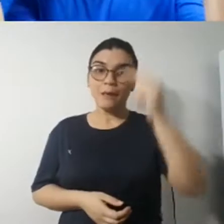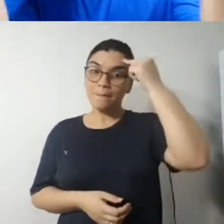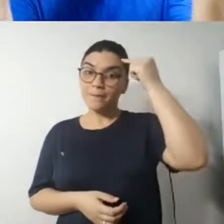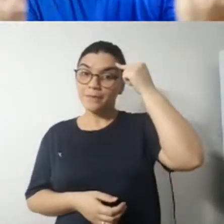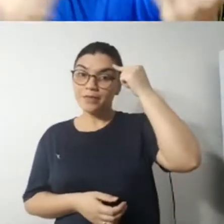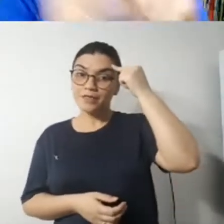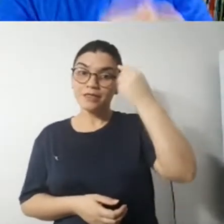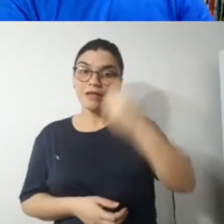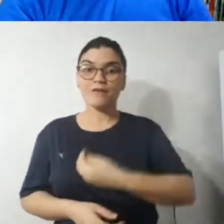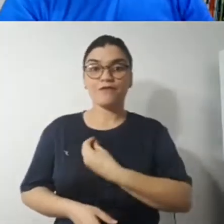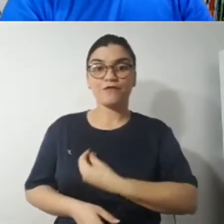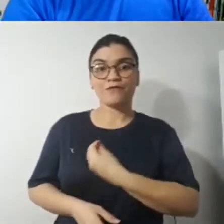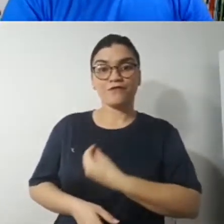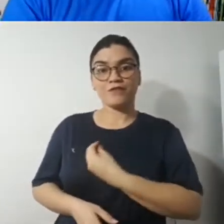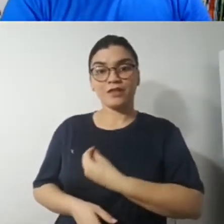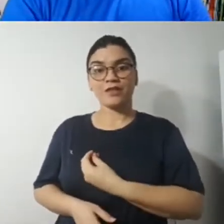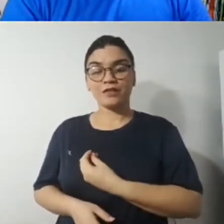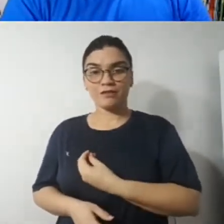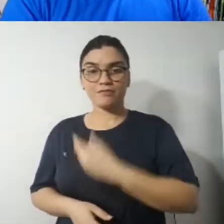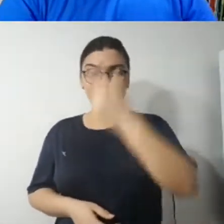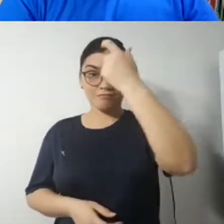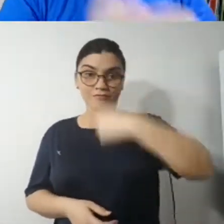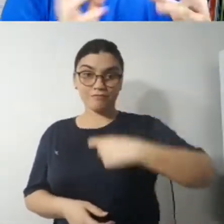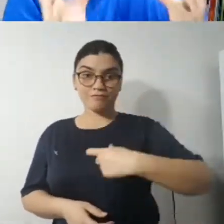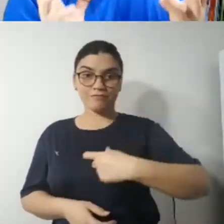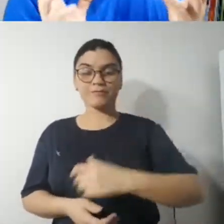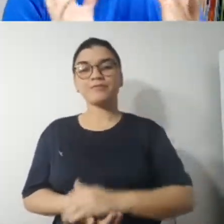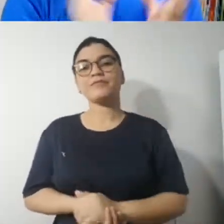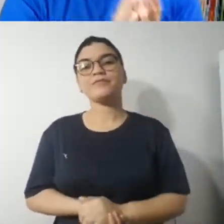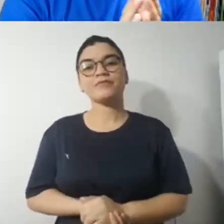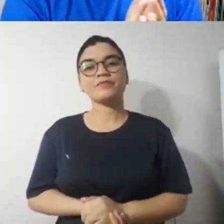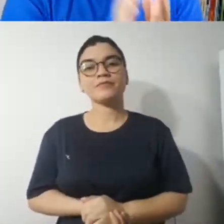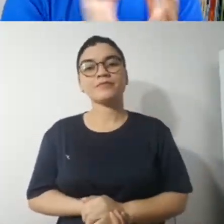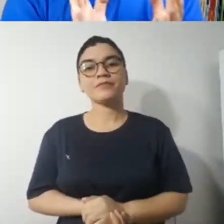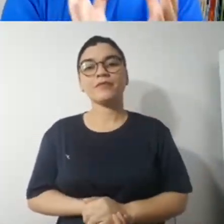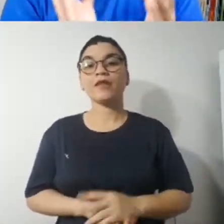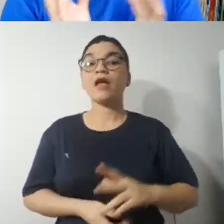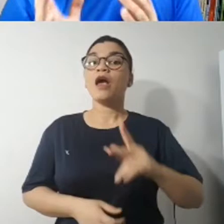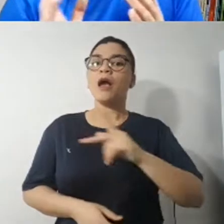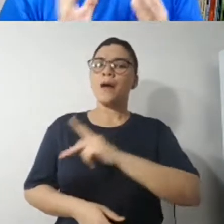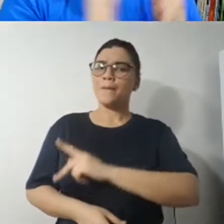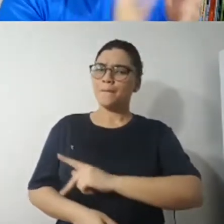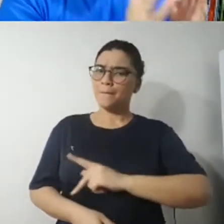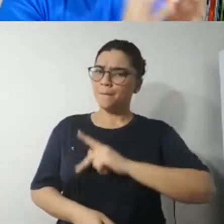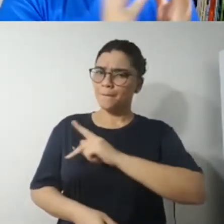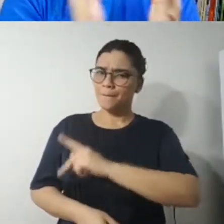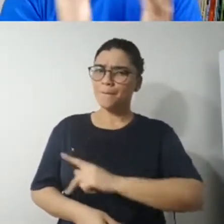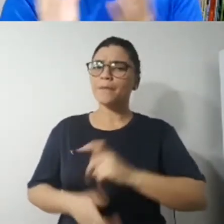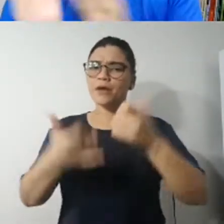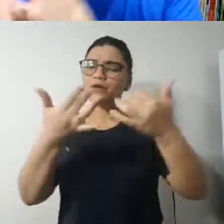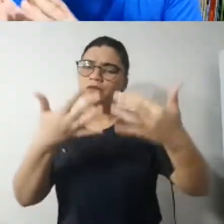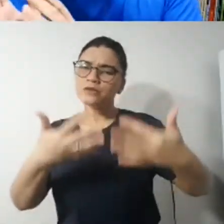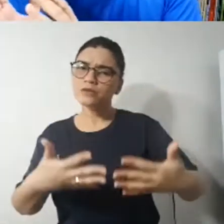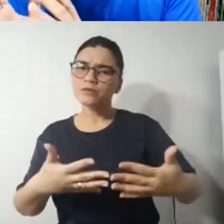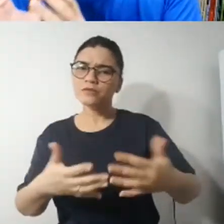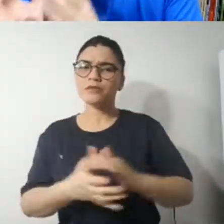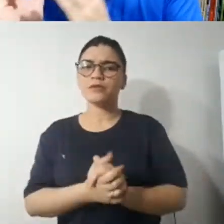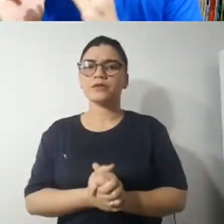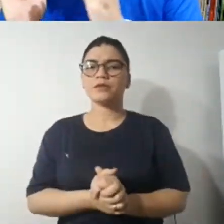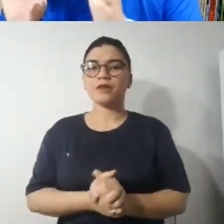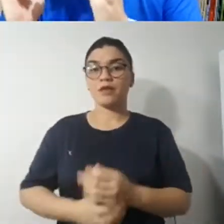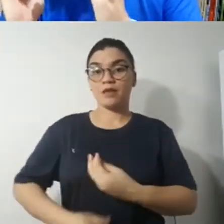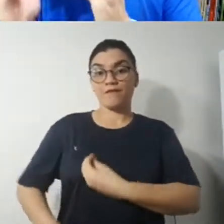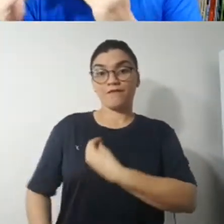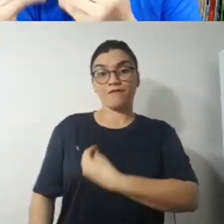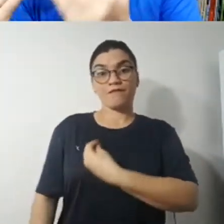seja no mundo vindouro. O apóstolo Paulo, ele disse que para ele viver era Cristo, mas morrer era lucro. E ele disse,